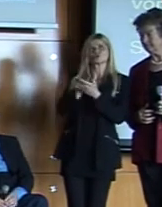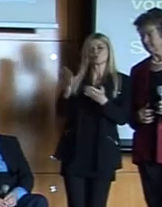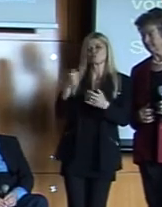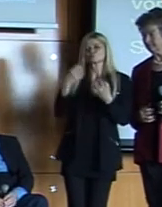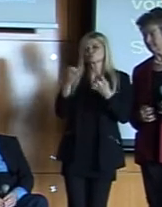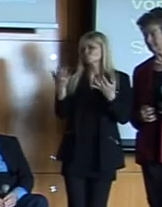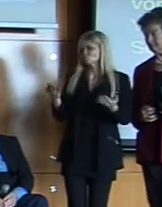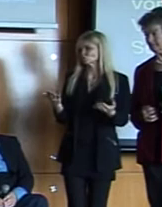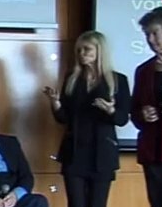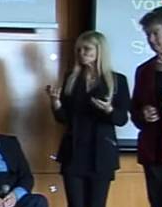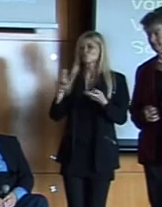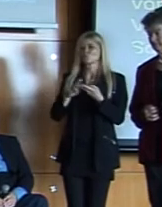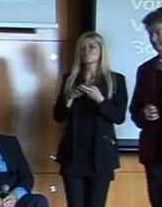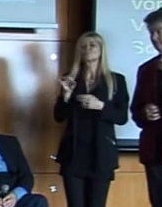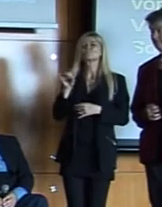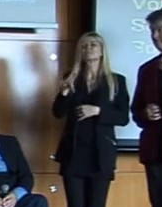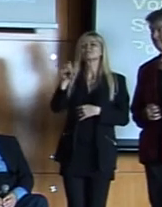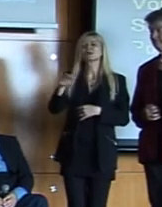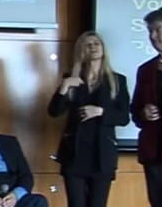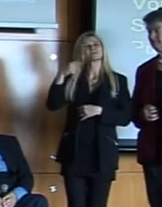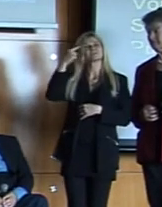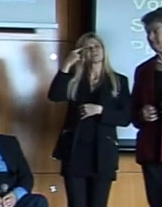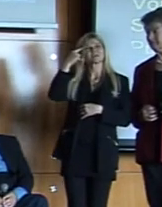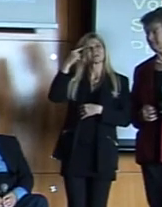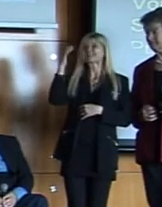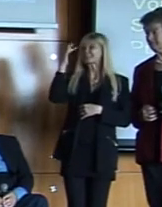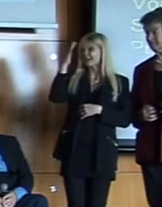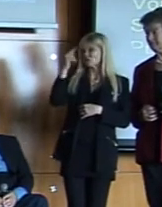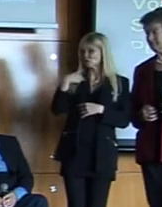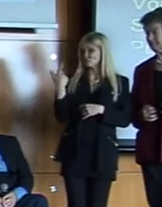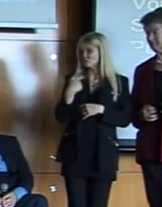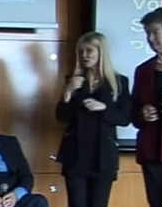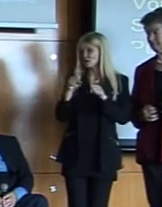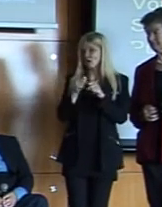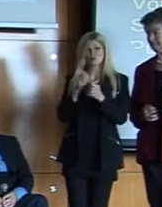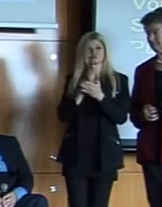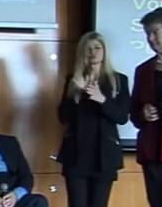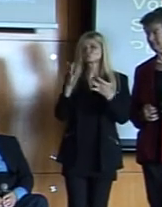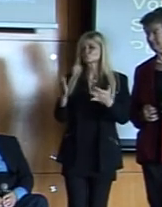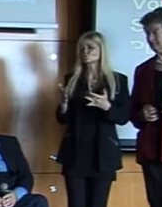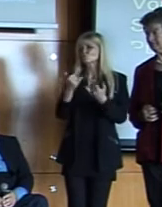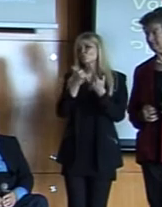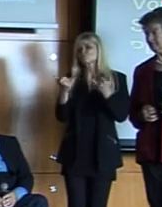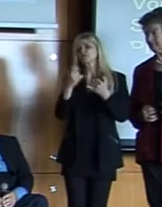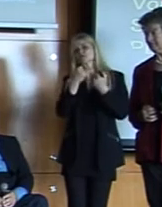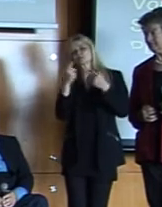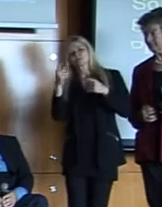wir theoretisch dort sind, wo wir eigentlich von gesetzlichen Erklärungen her sein